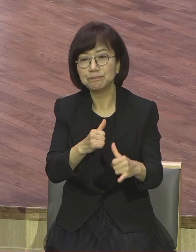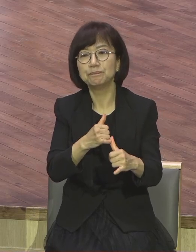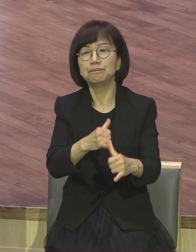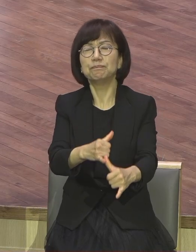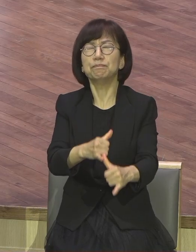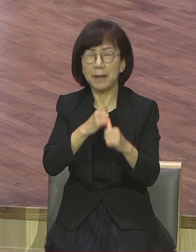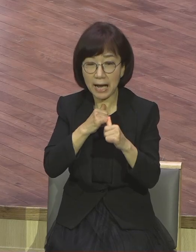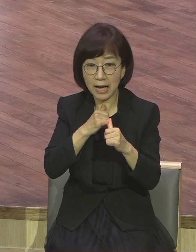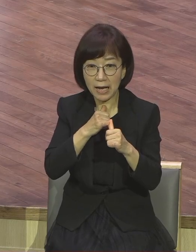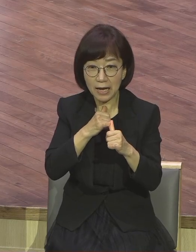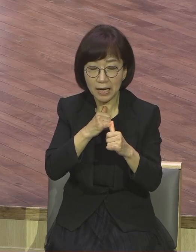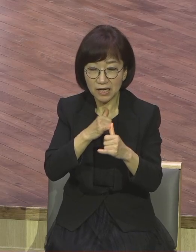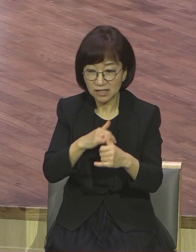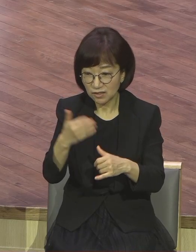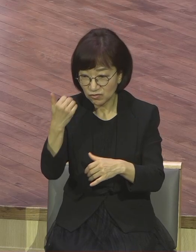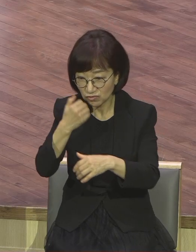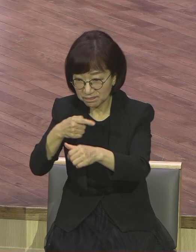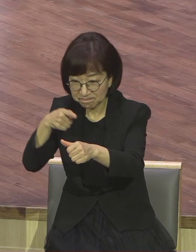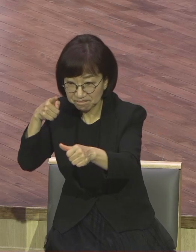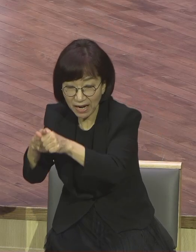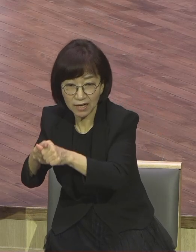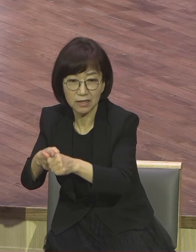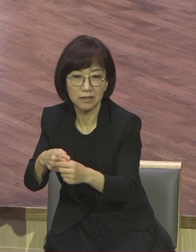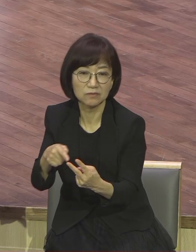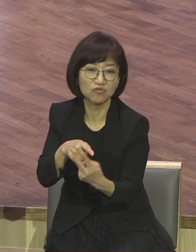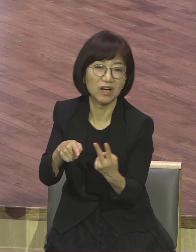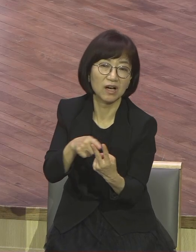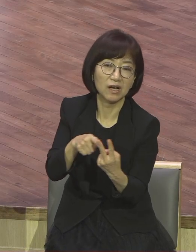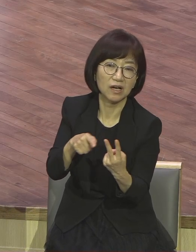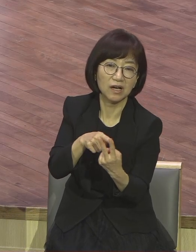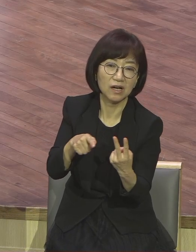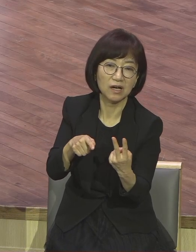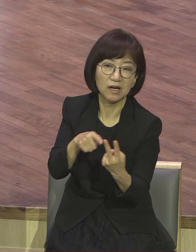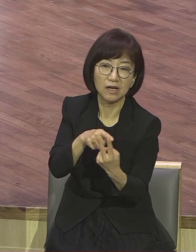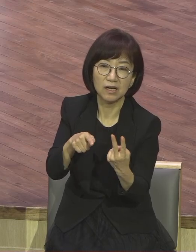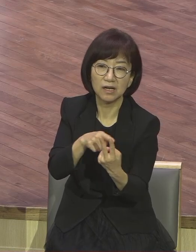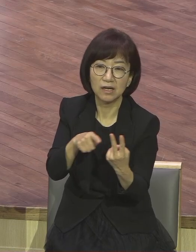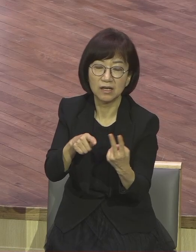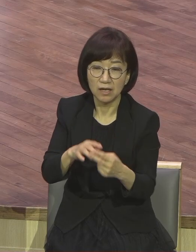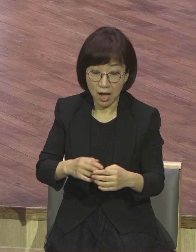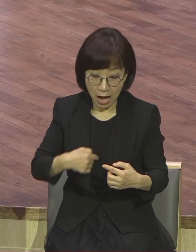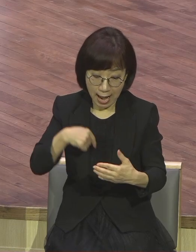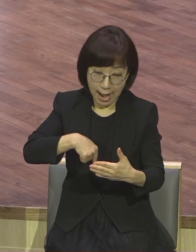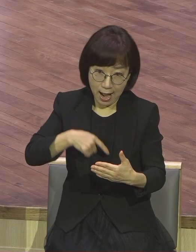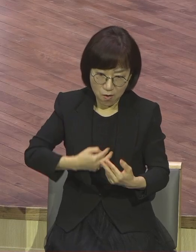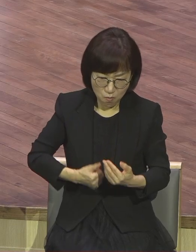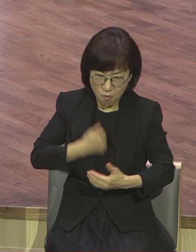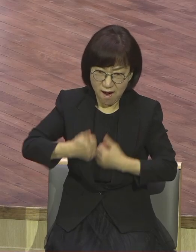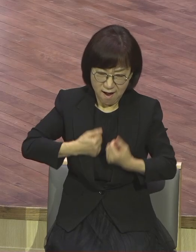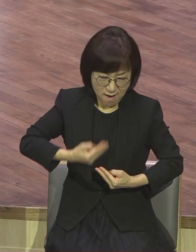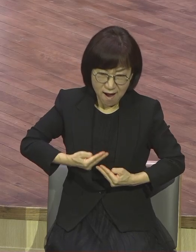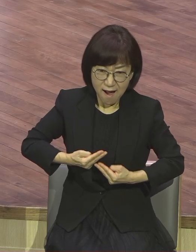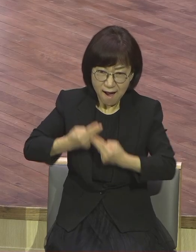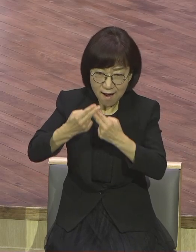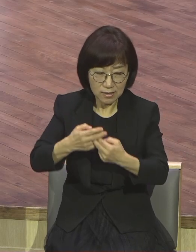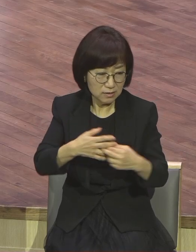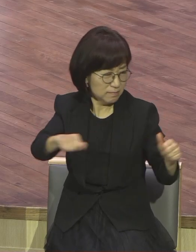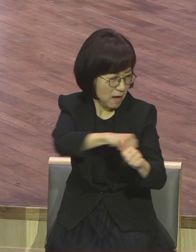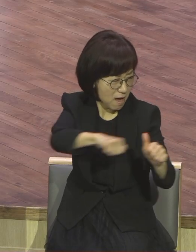죽든 남죽이든 화가 가득 차있어요. 이해 안 되죠. 막 삶을 때리고 죽이고 어떻게 사람이